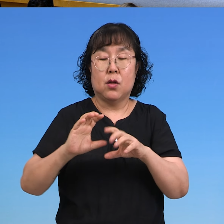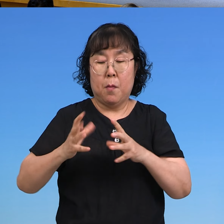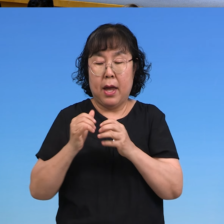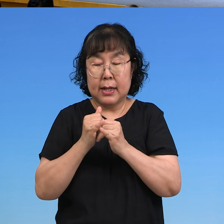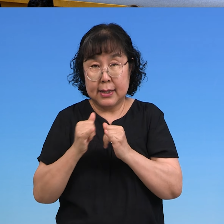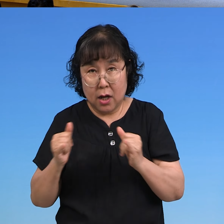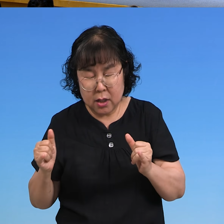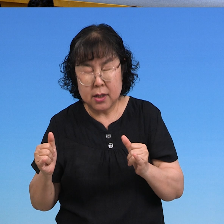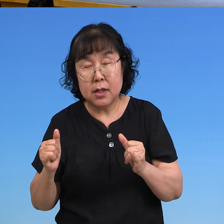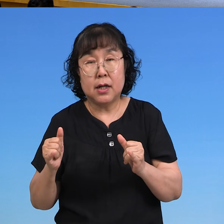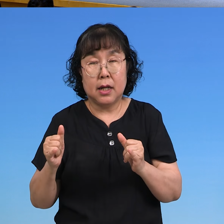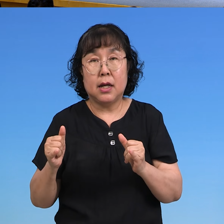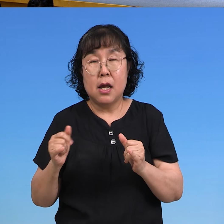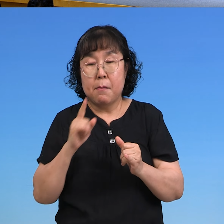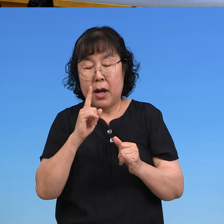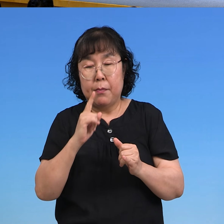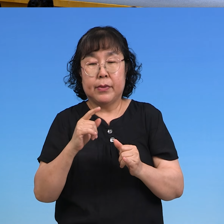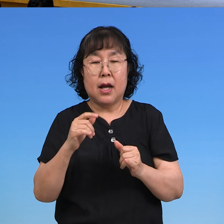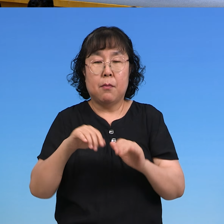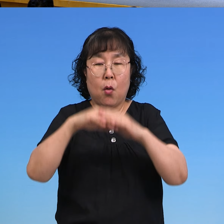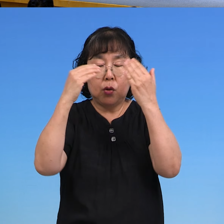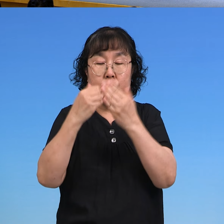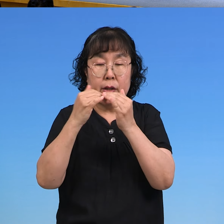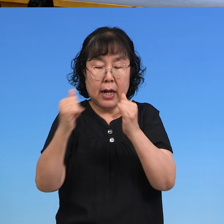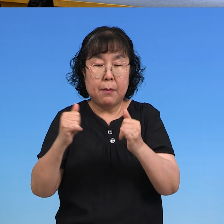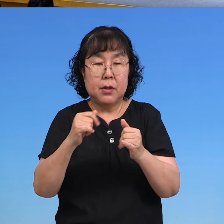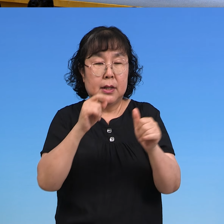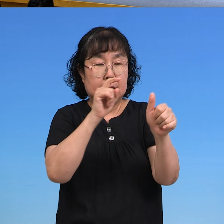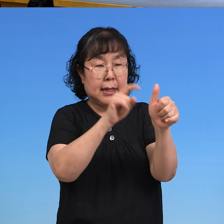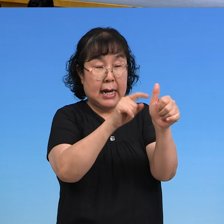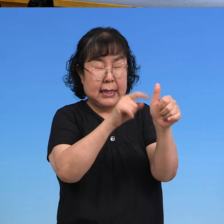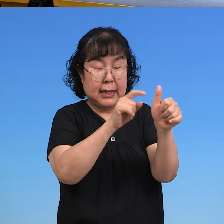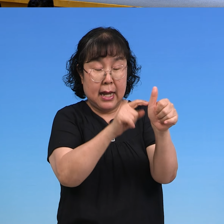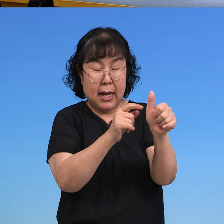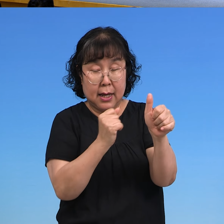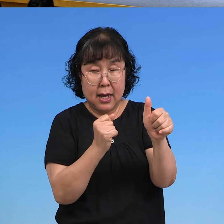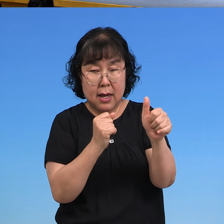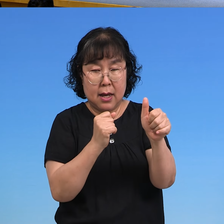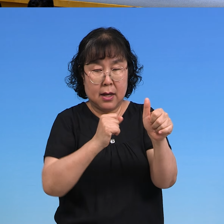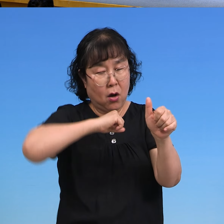누구든지 당신의 명령을 거역하며 당신의 말씀을 순종하지 아니하는 자는